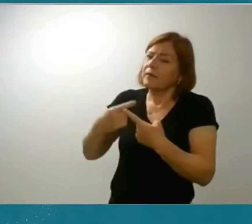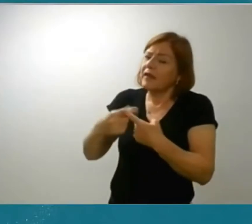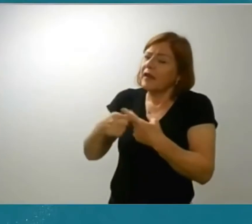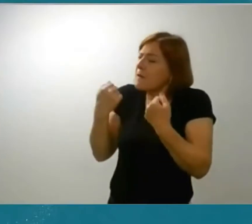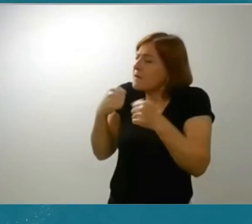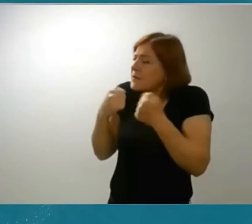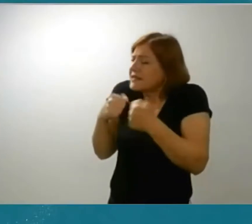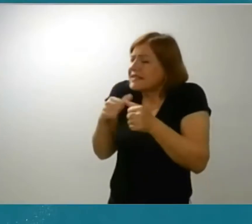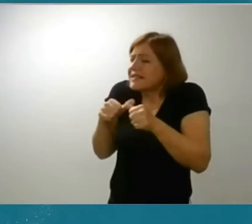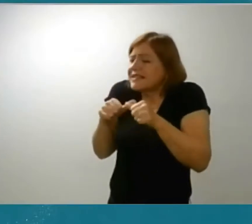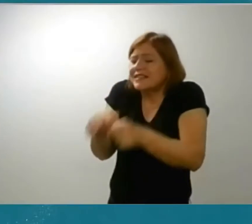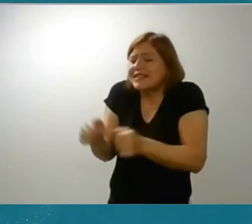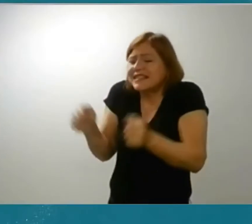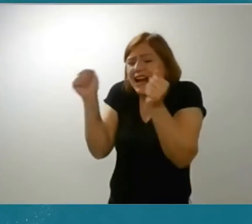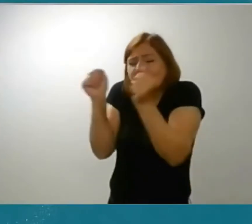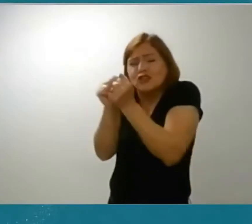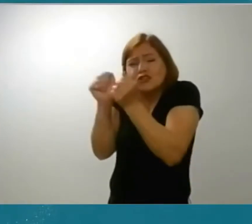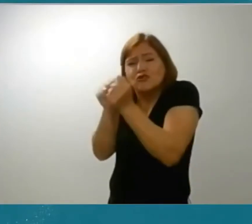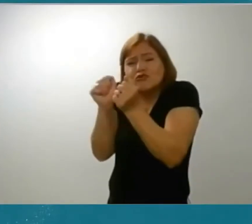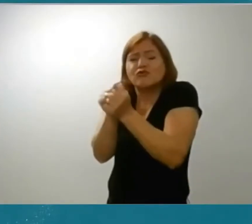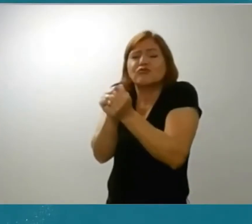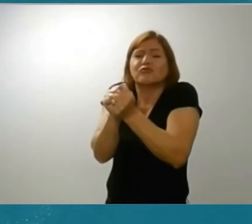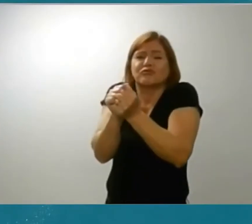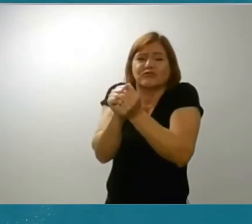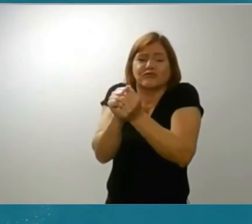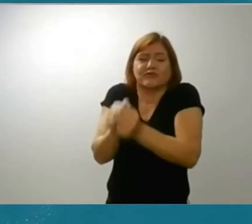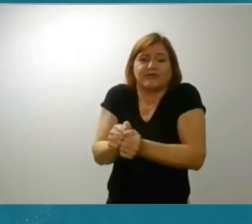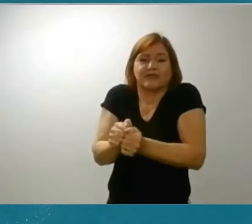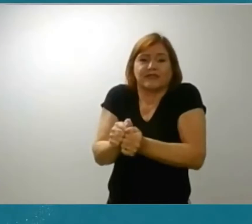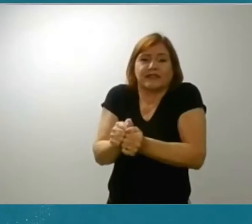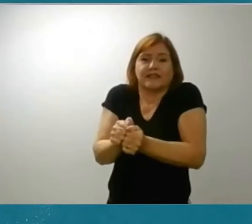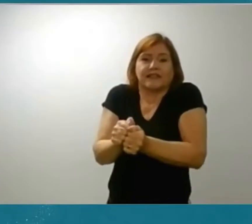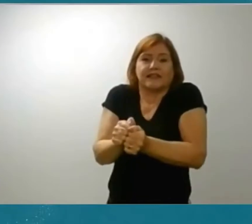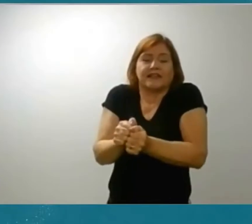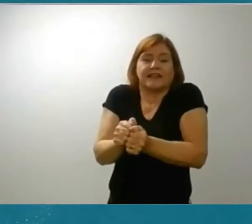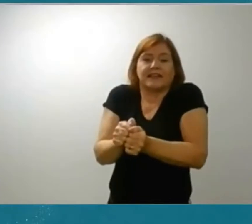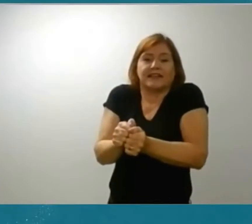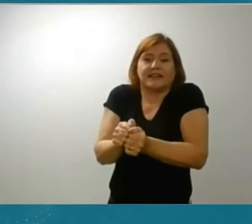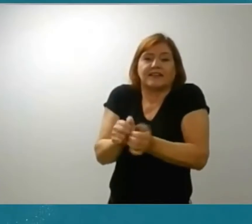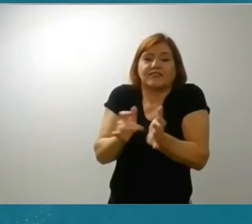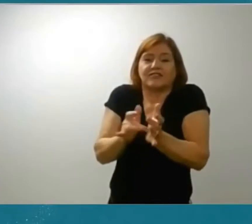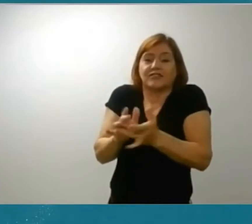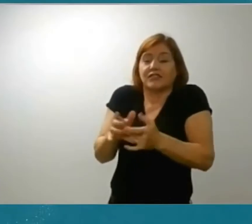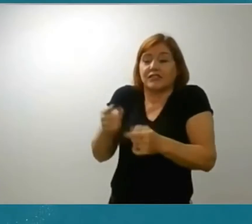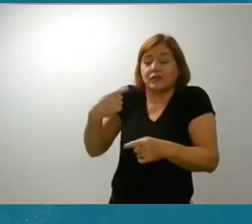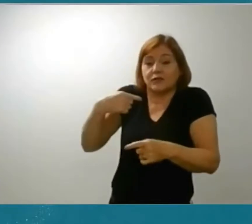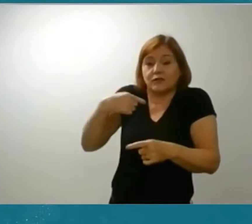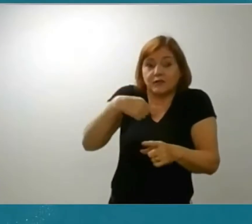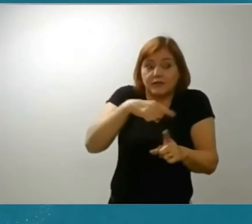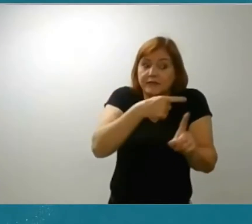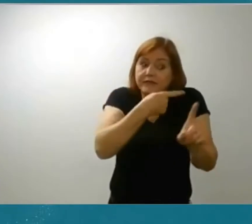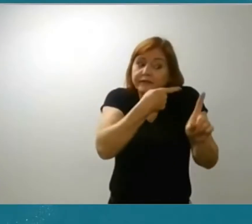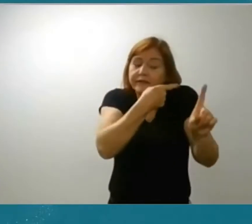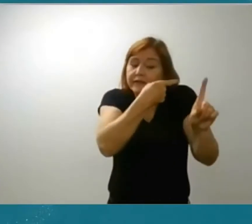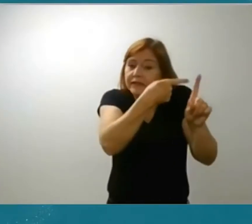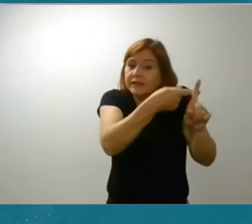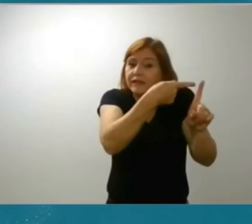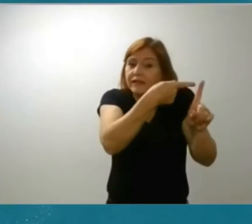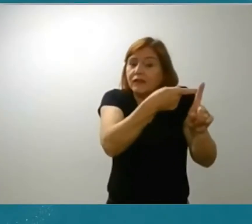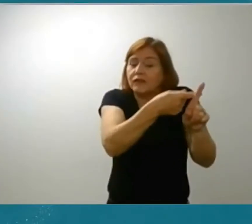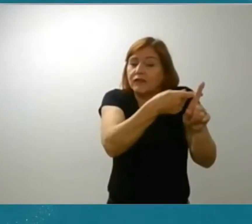pois conheceu a mente do Senhor? Nós não temos como conhecer. Graças a Deus.